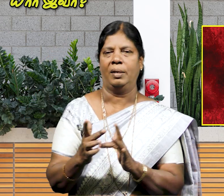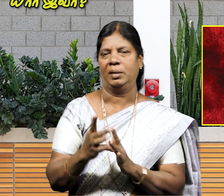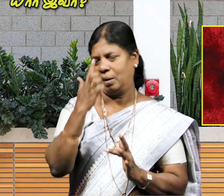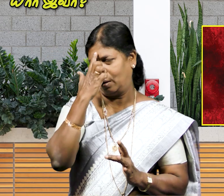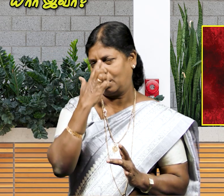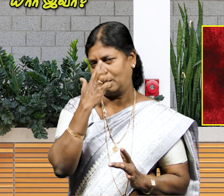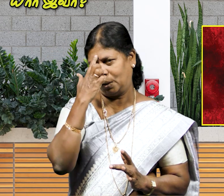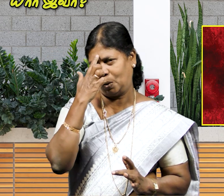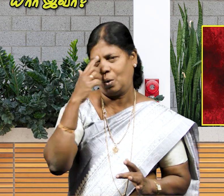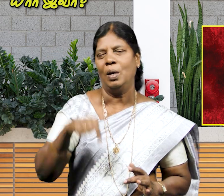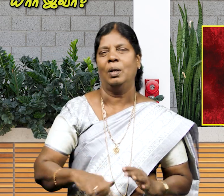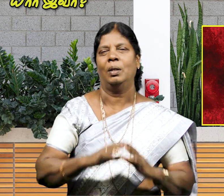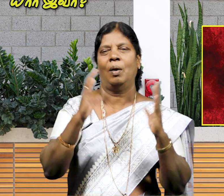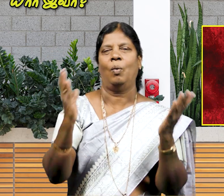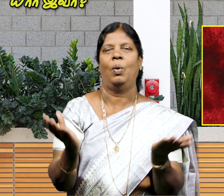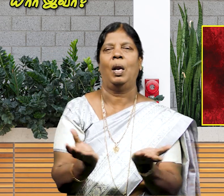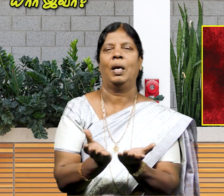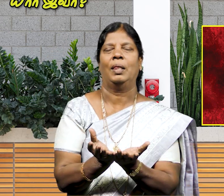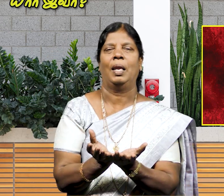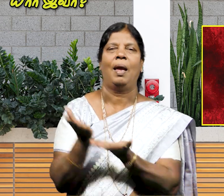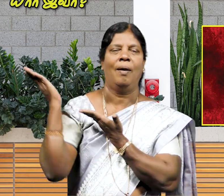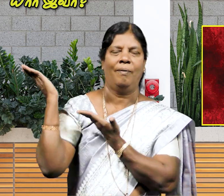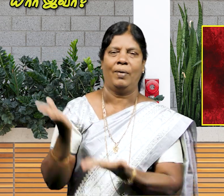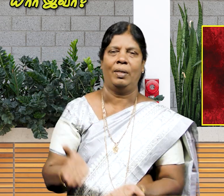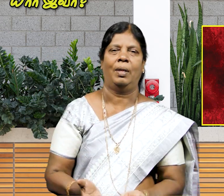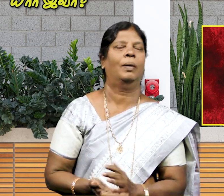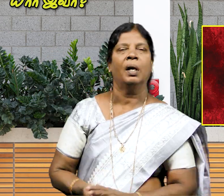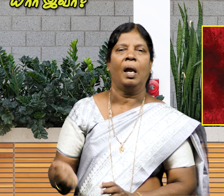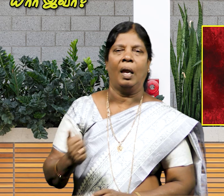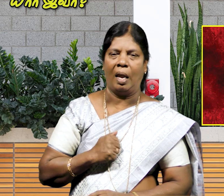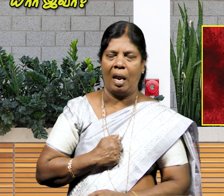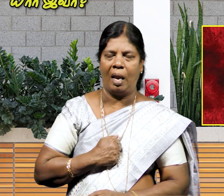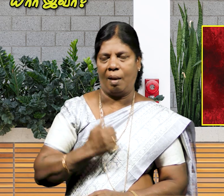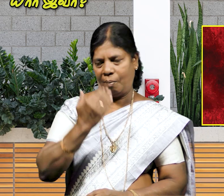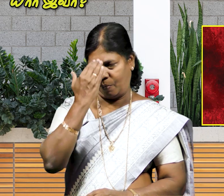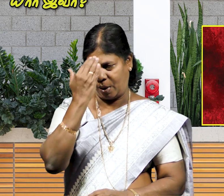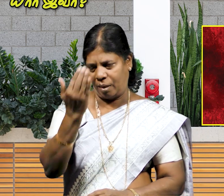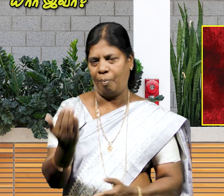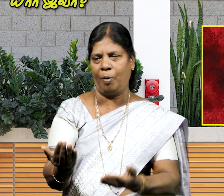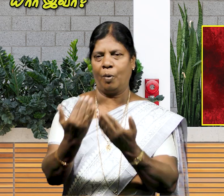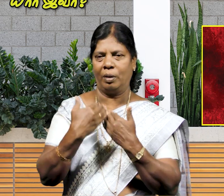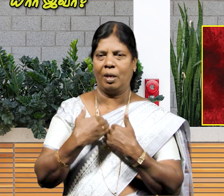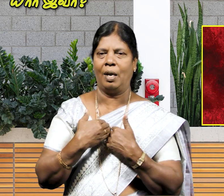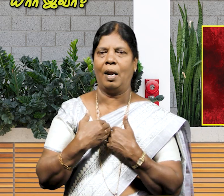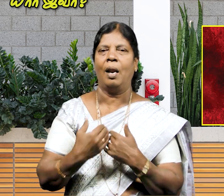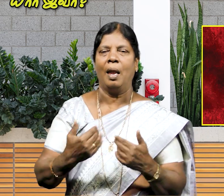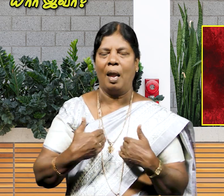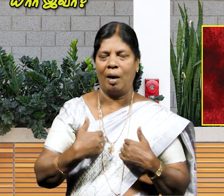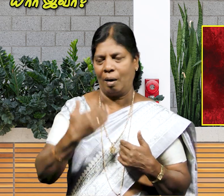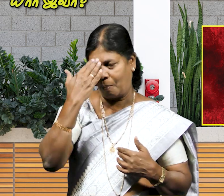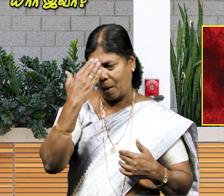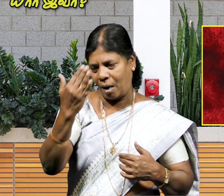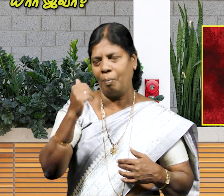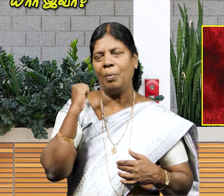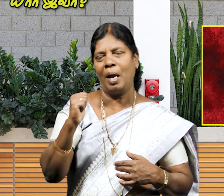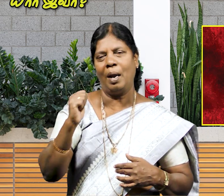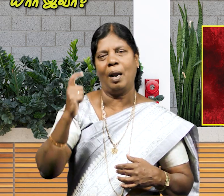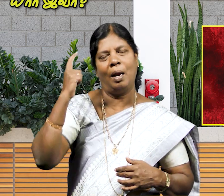ஆண்டவர் இயேசு கிறிஸ்துவாக இந்த பூமியிலே மனுக்கோலம் போண்டு வந்தார். என்னை